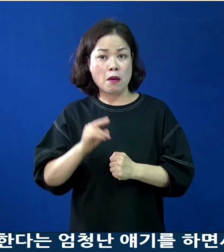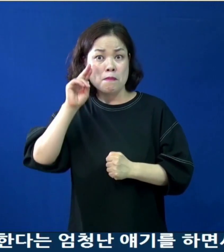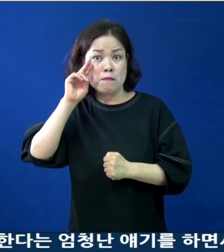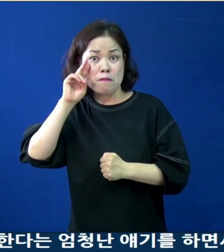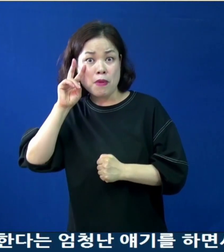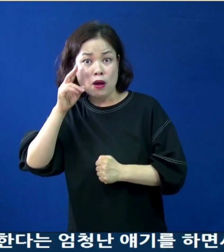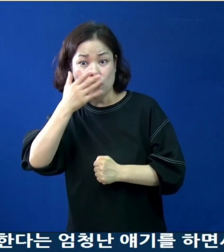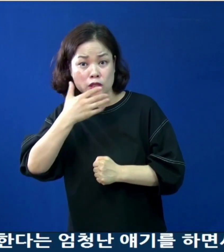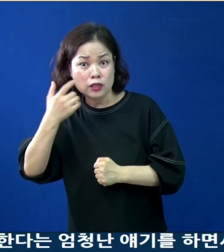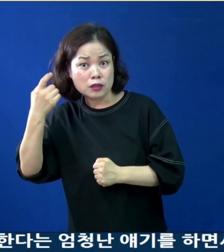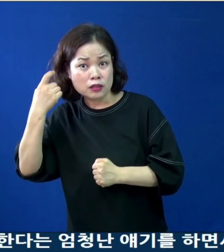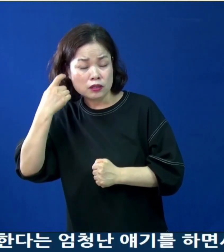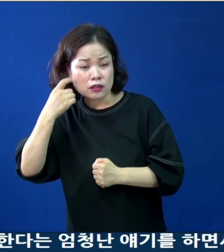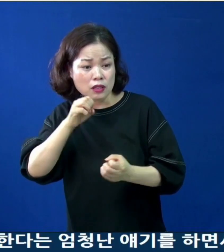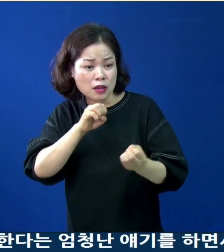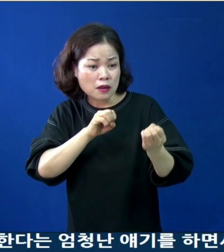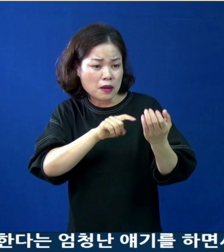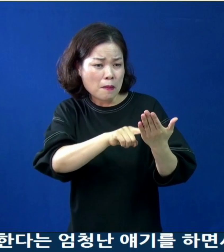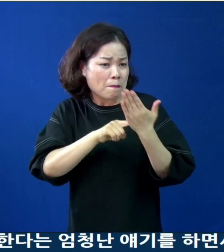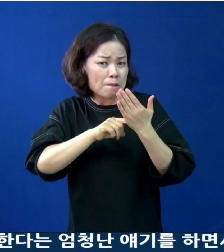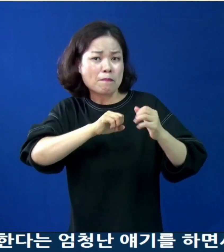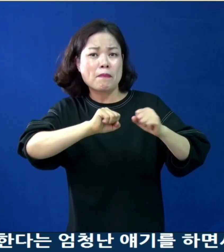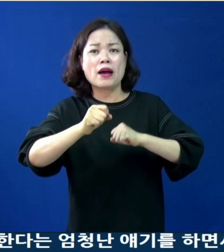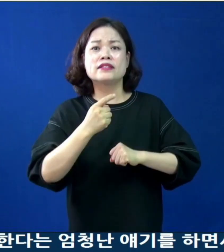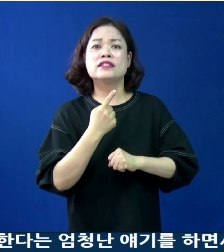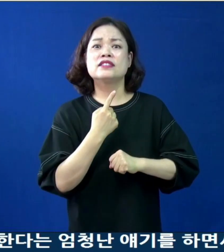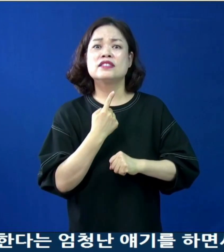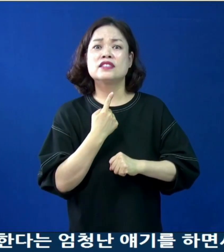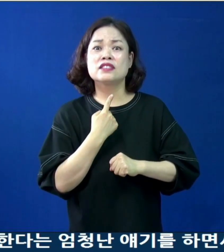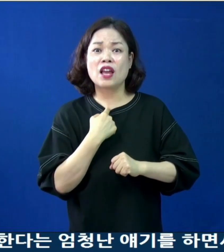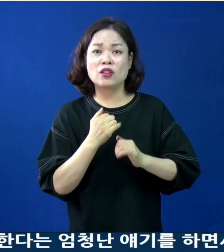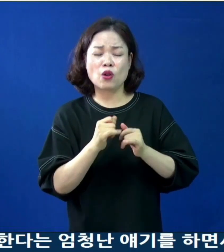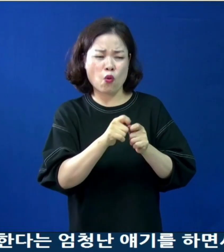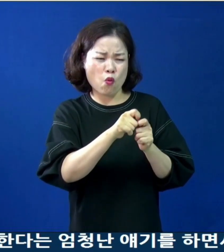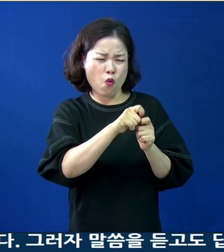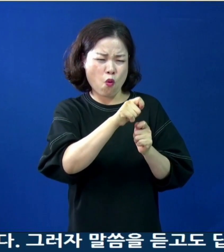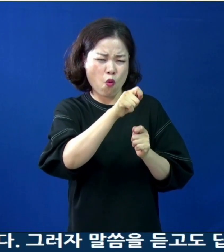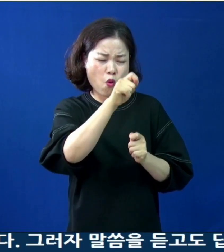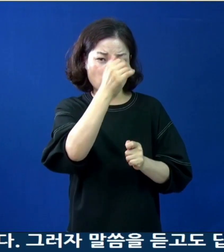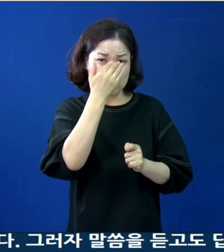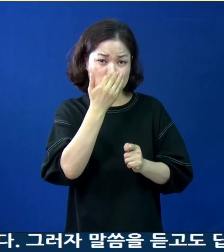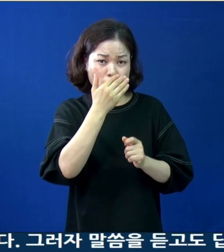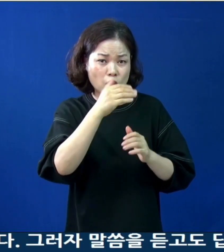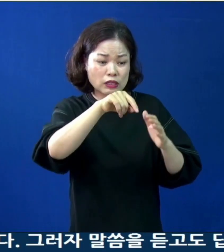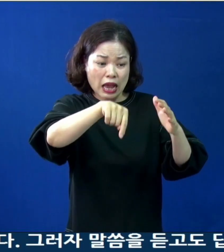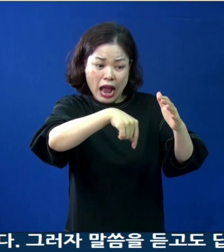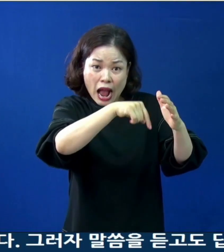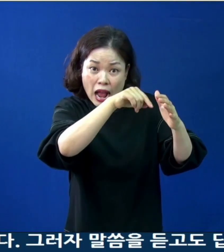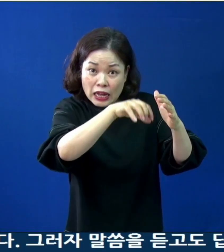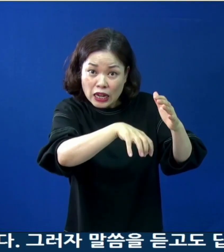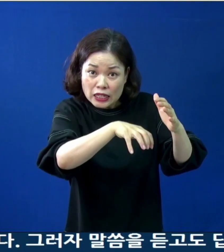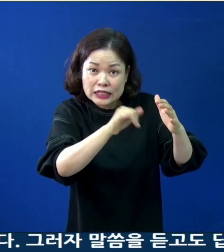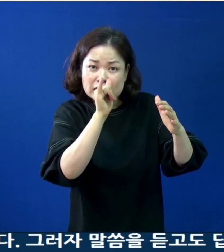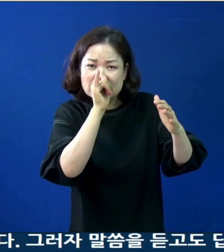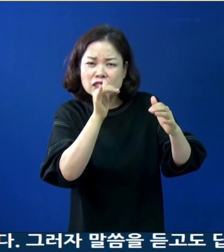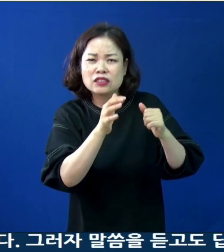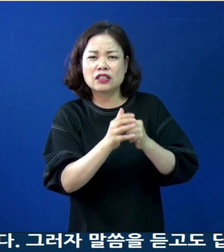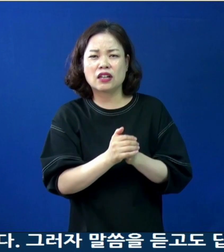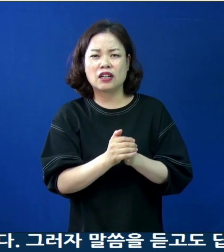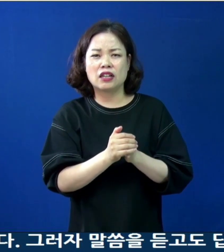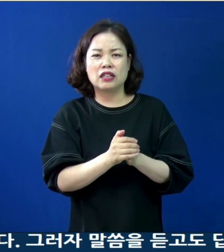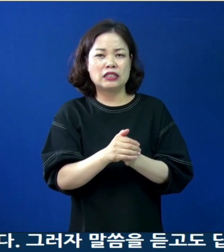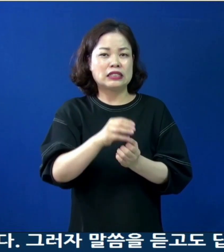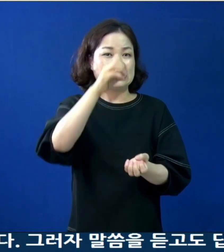바울의 이 복음에 반응했던 사람들이 쭉 오랫동안 유대교 안에 있었던, 소위 말하면